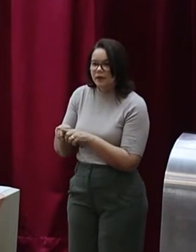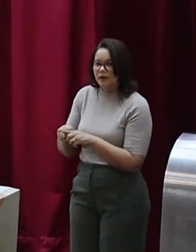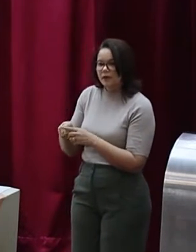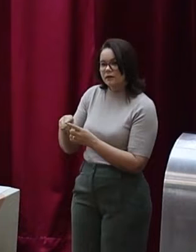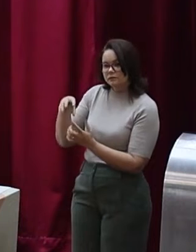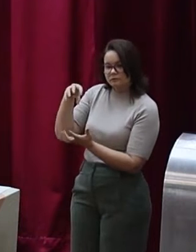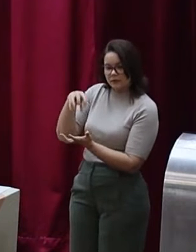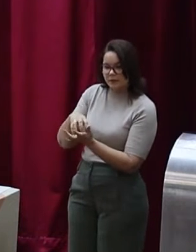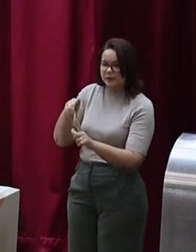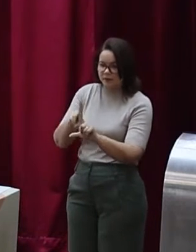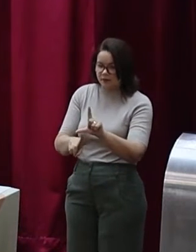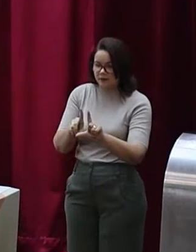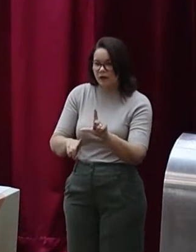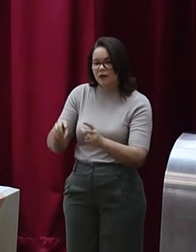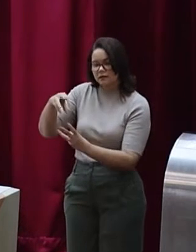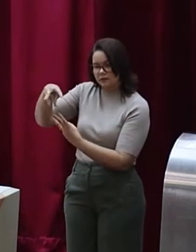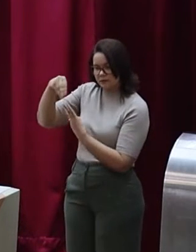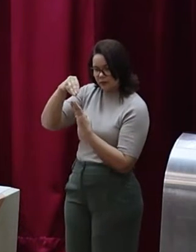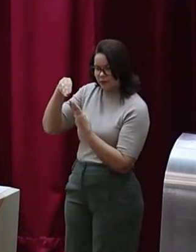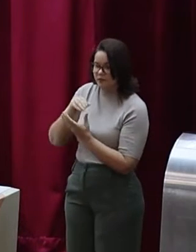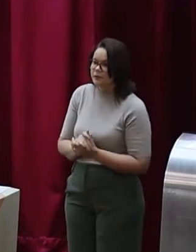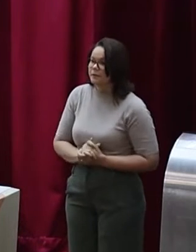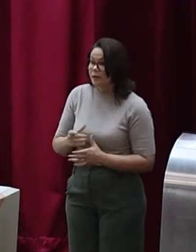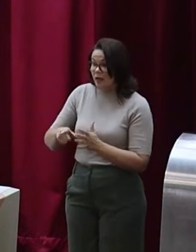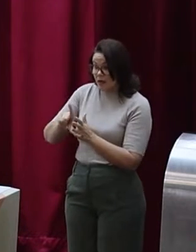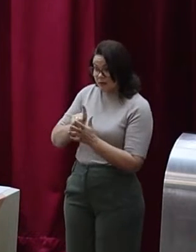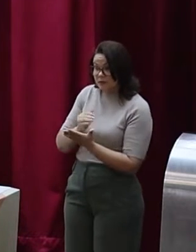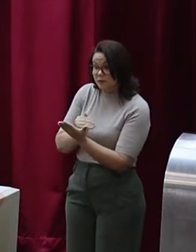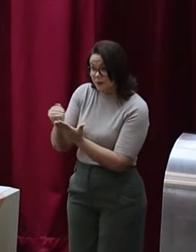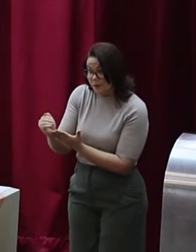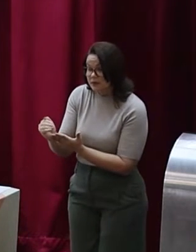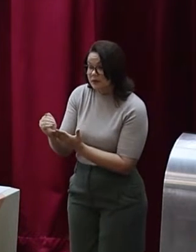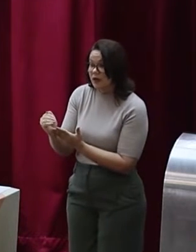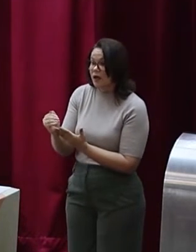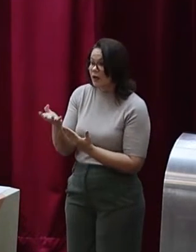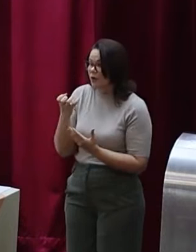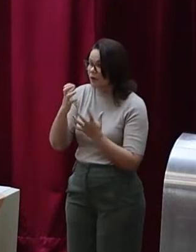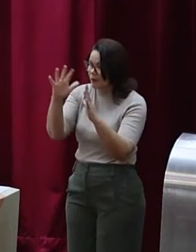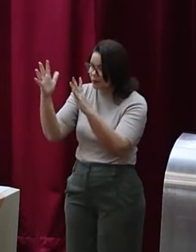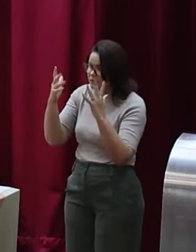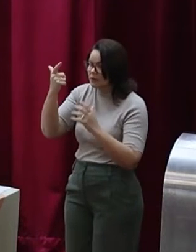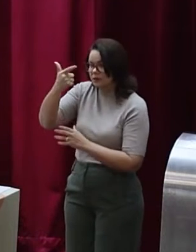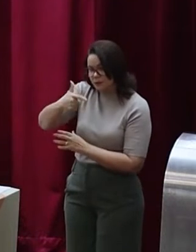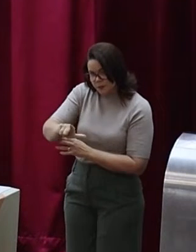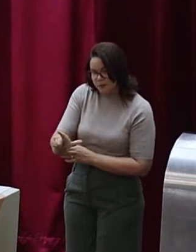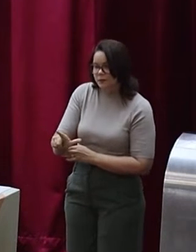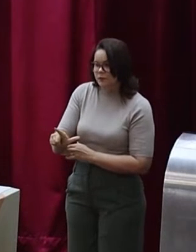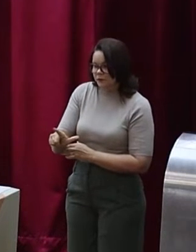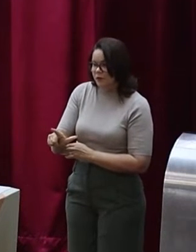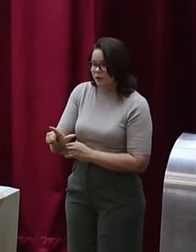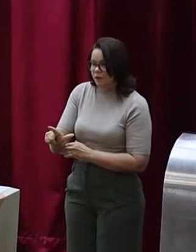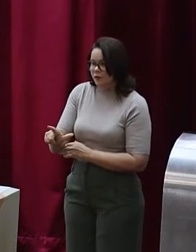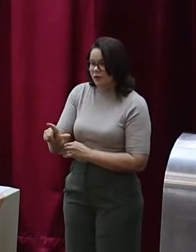Federal de Sergipe. Eu quero, antes de dar início à minha fala, parabenizar mais uma vez publicamente